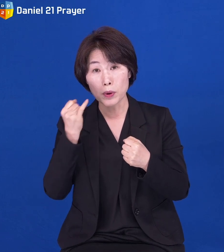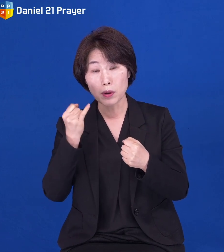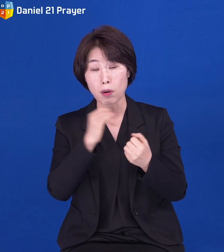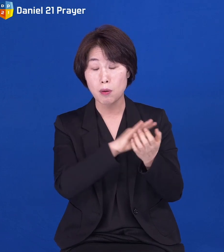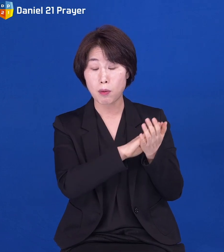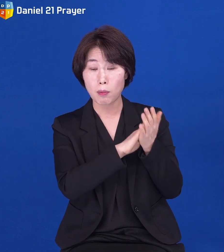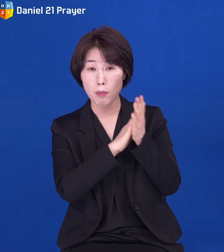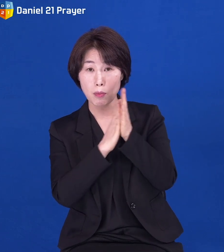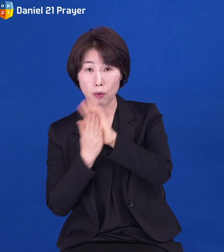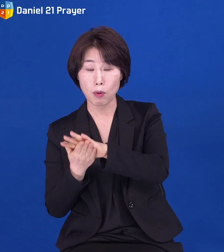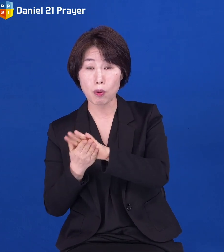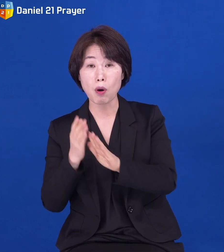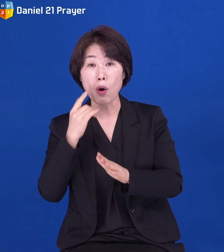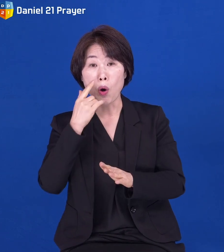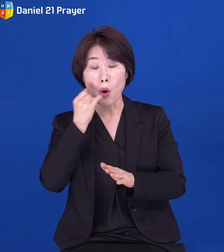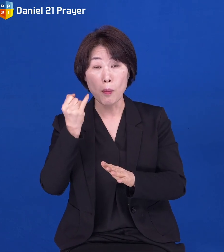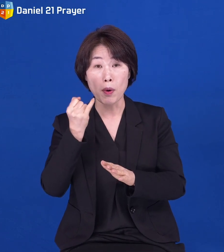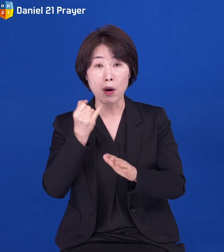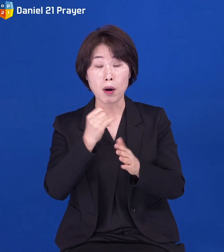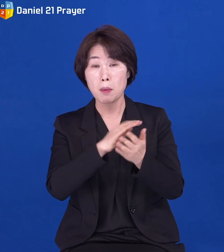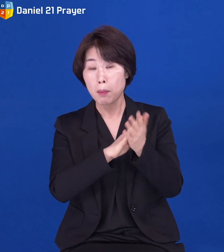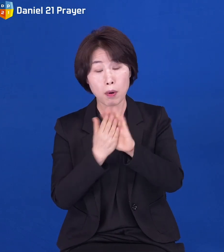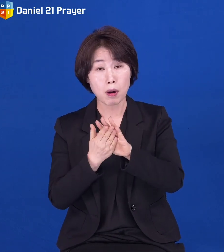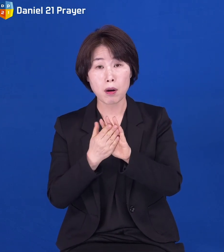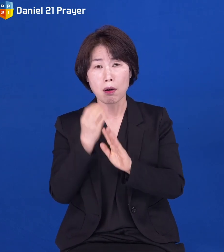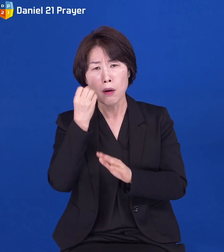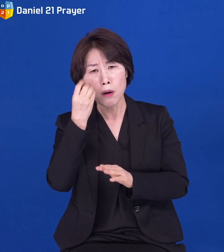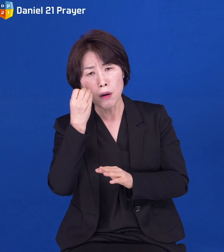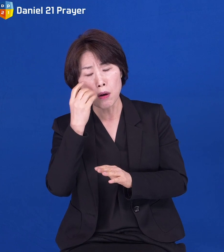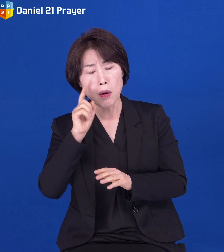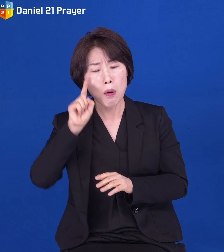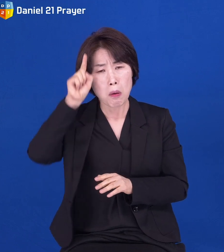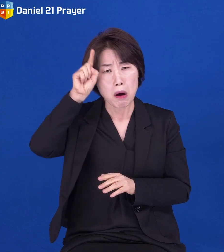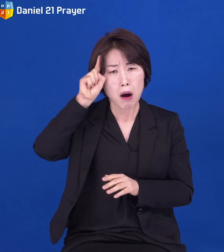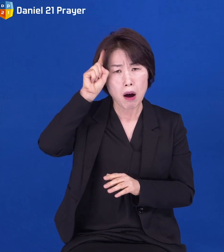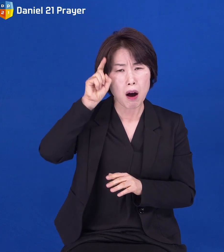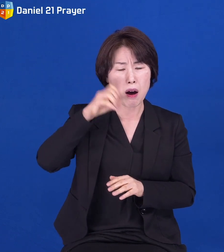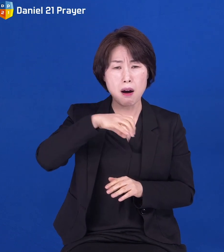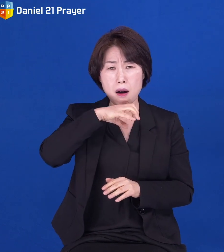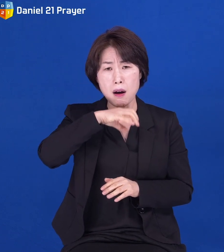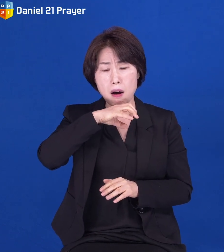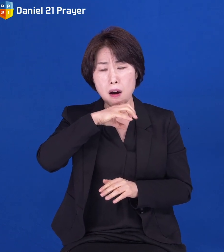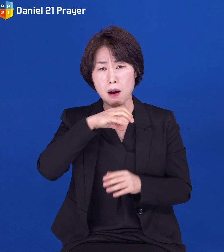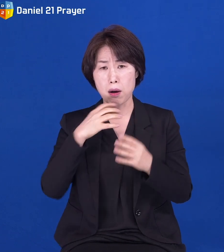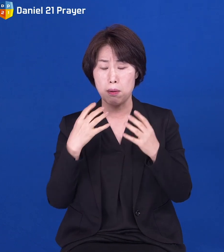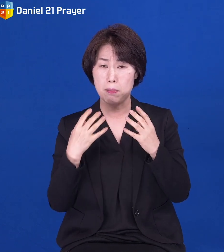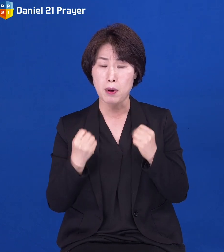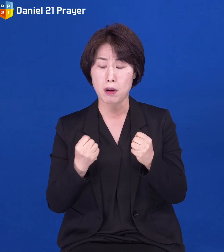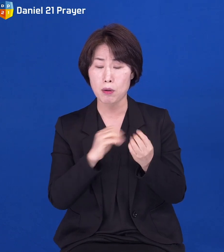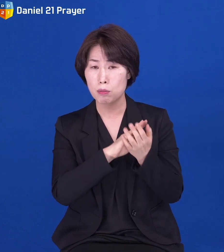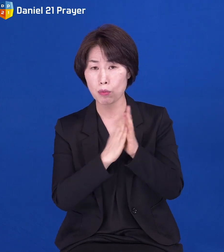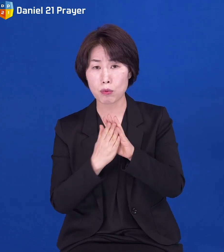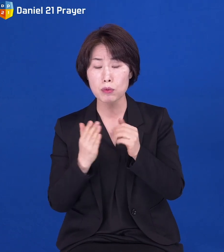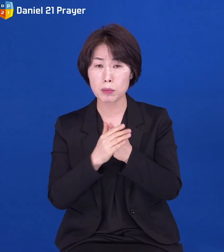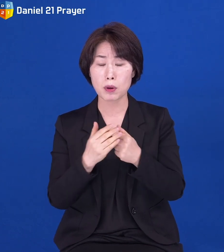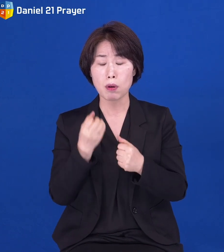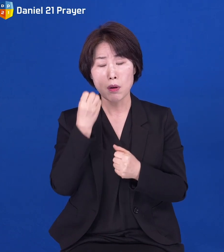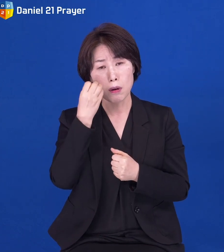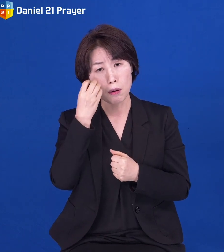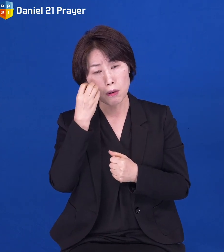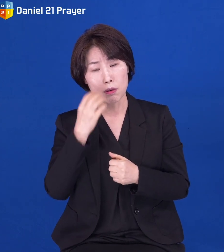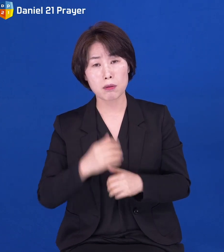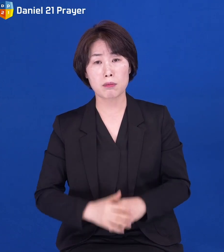거예요. 눈에 막 계속 달라졌어. 저희 엄마가 너무너무 달라지신 거야. 근데 저희 엄마가 좀 되게 많이 진짜 무에서 유를